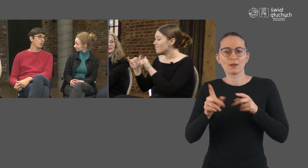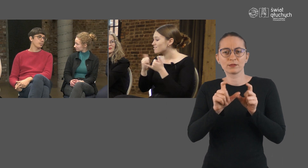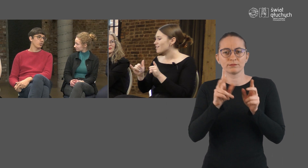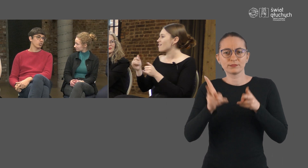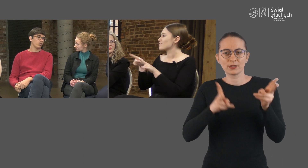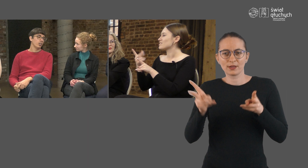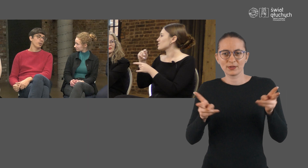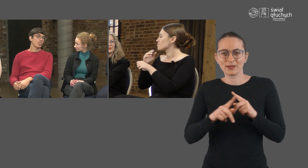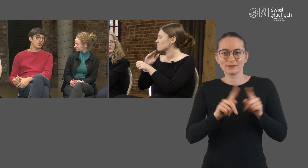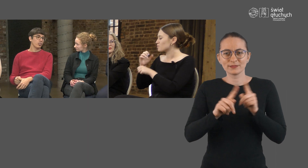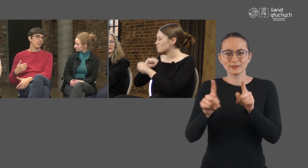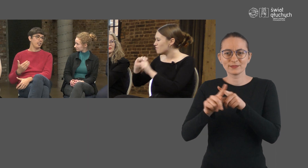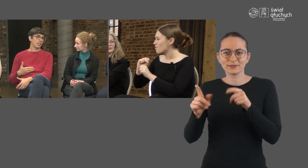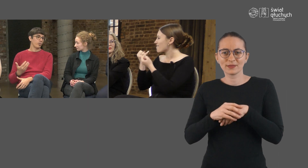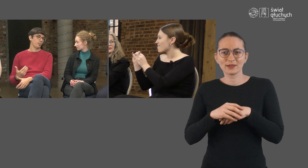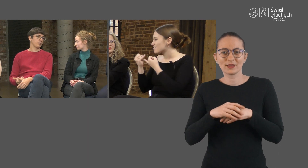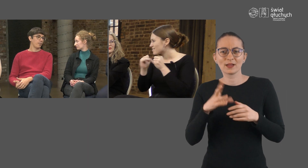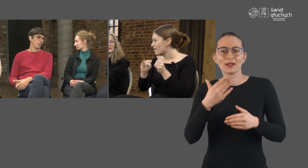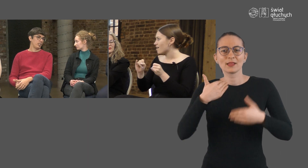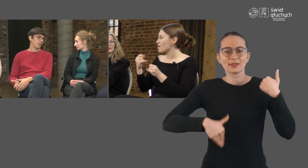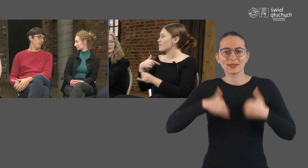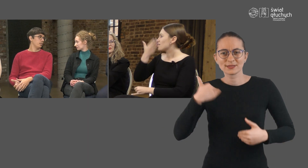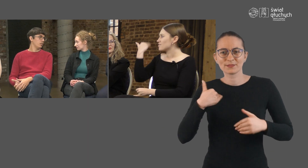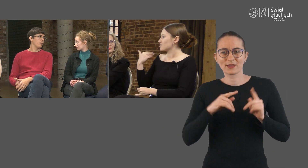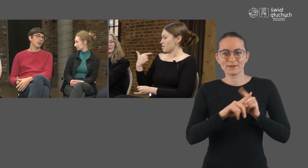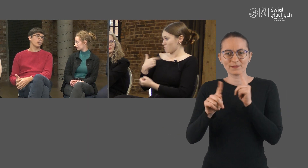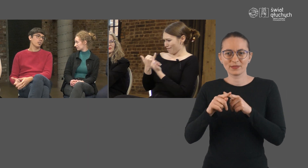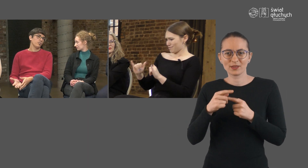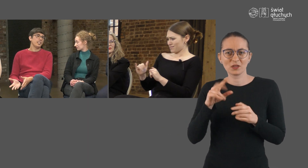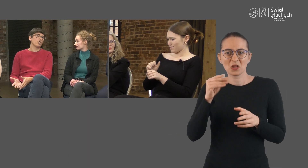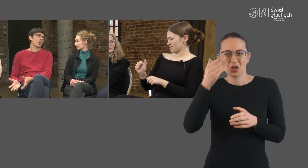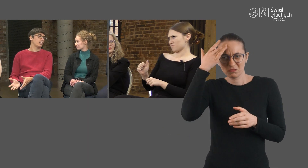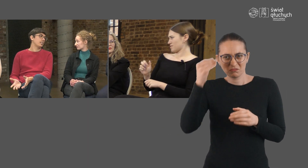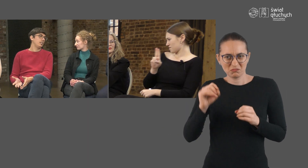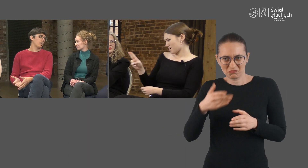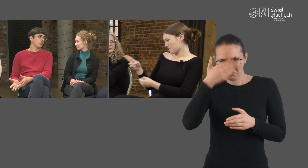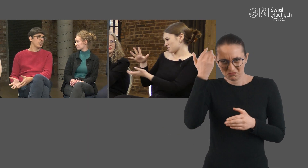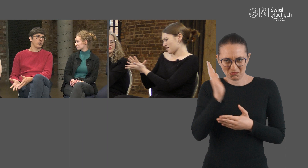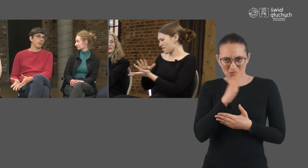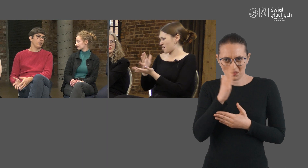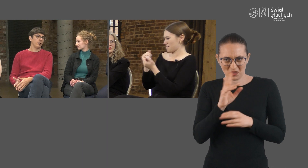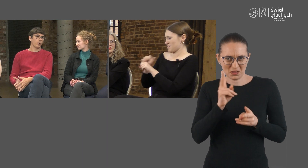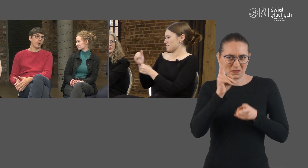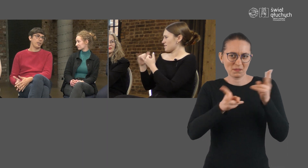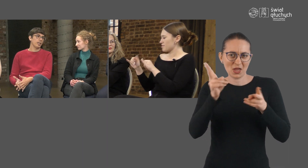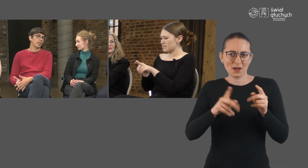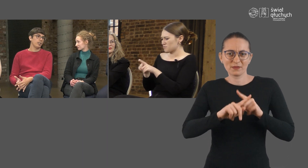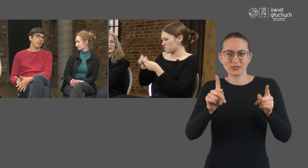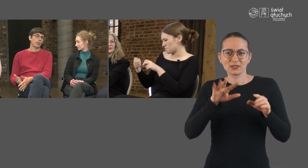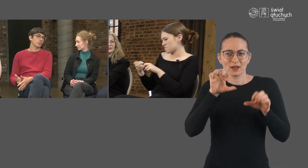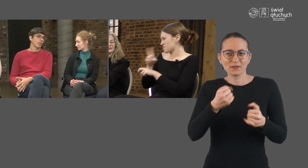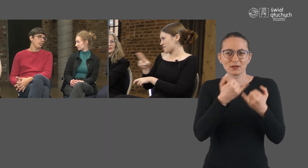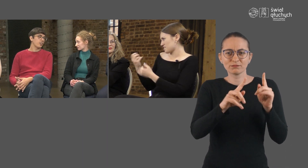klasy niepełnosprawnością. Przez to nie zdałam sobie sprawy, że jestem inny. Po prostu widzę, że każdy jest inny, każdy ma swoje problemy i